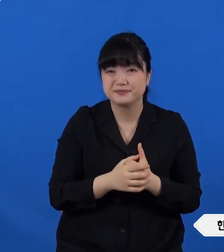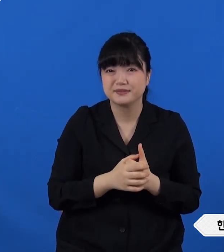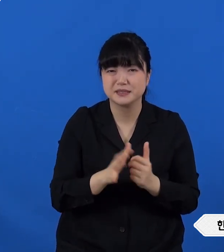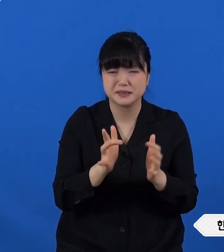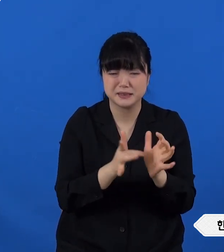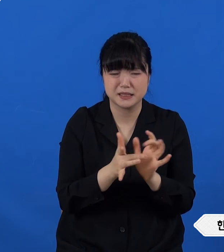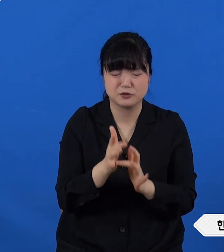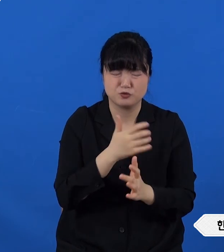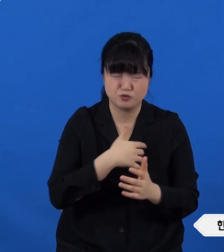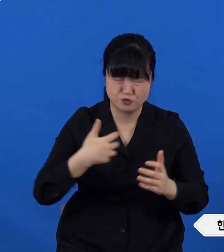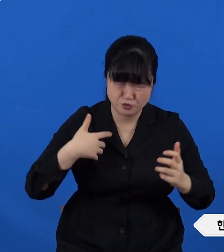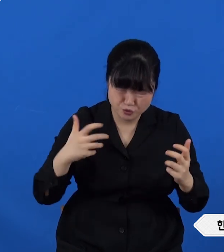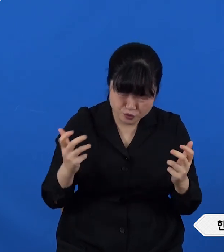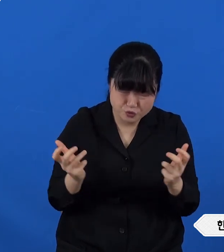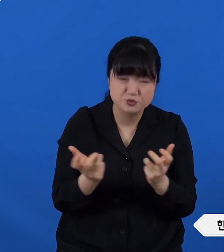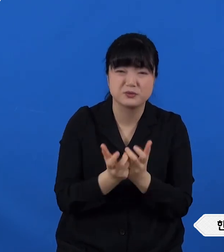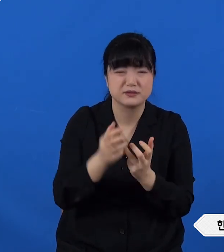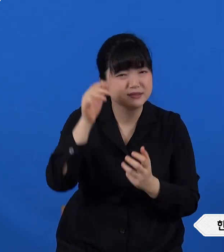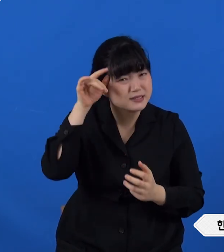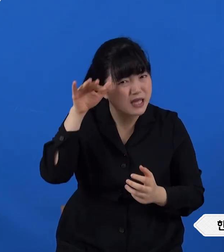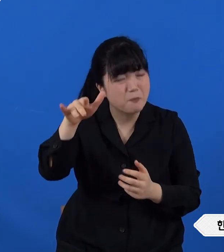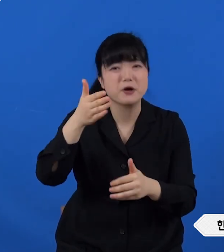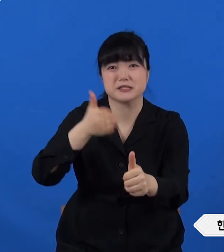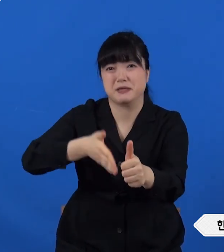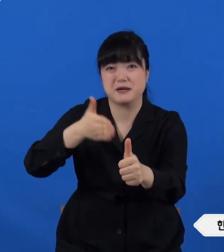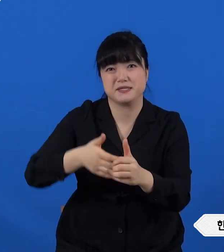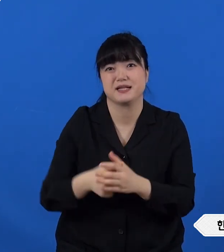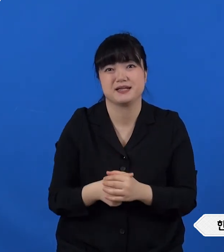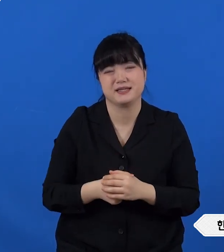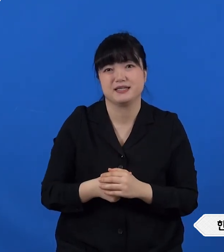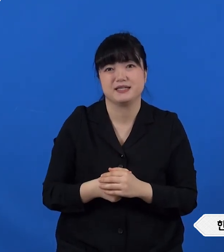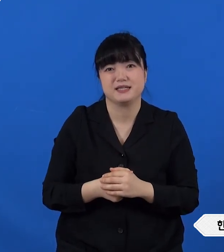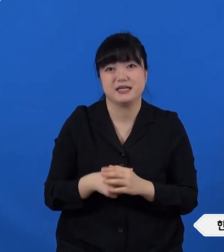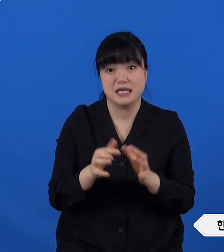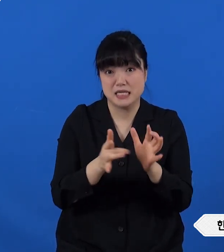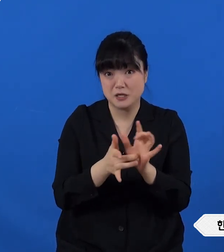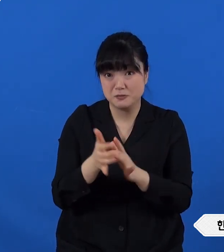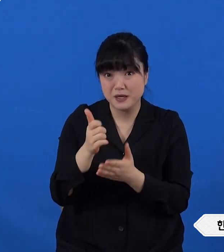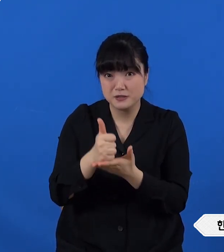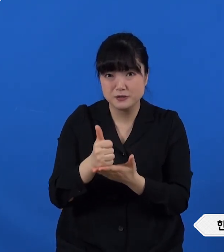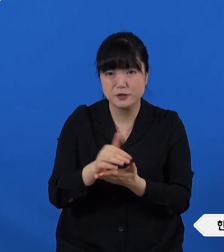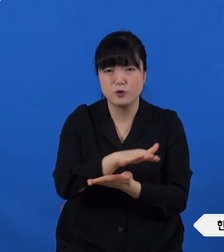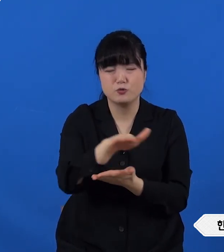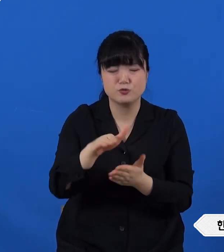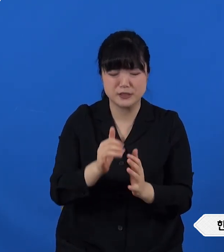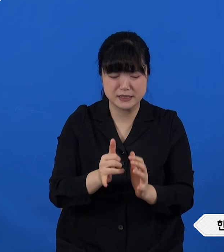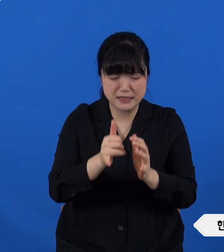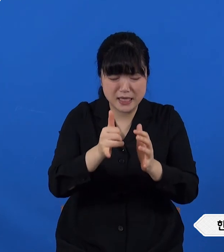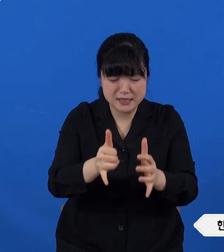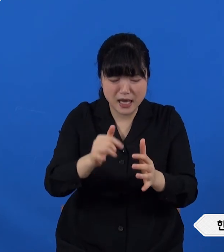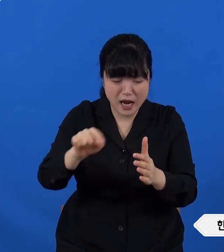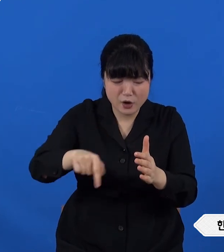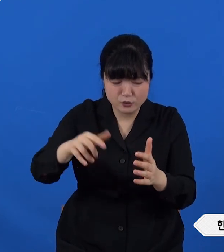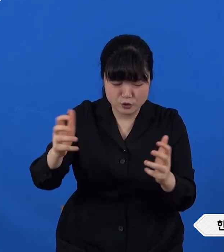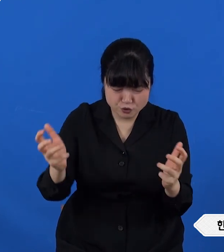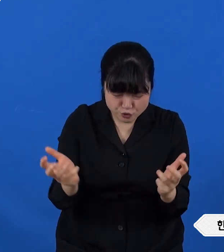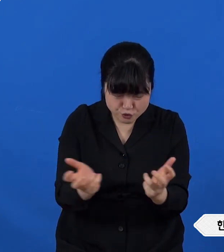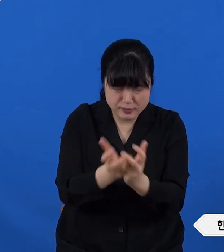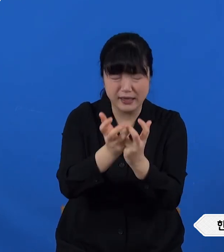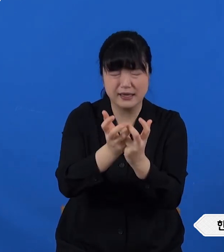예수 충만을 사모할 수 있기를 바랍니다. 예수님께서 이 땅에 충만히 임하시기를